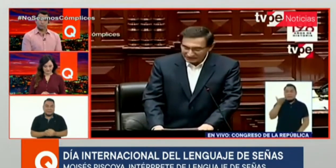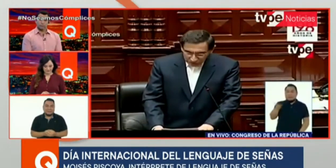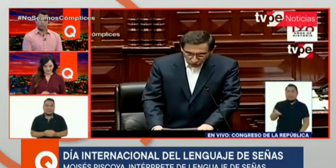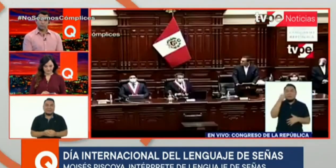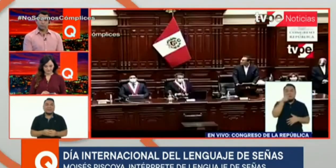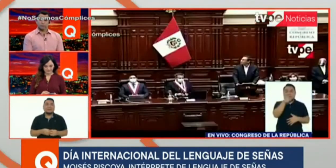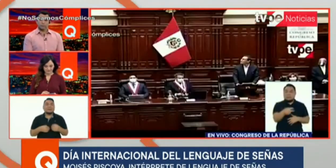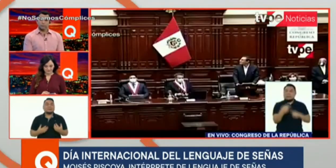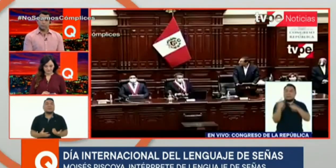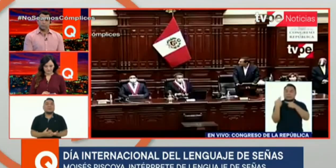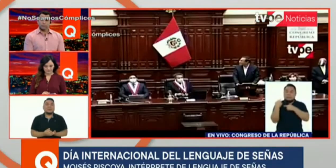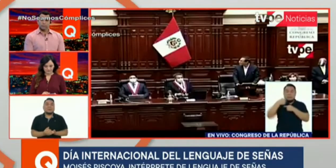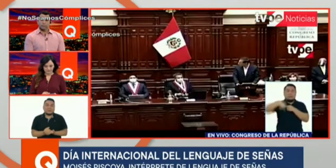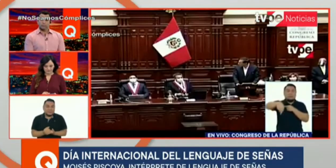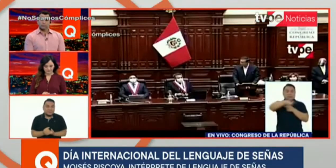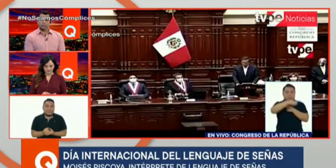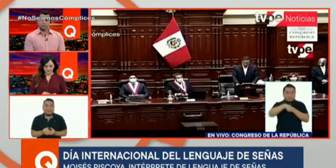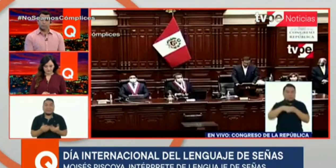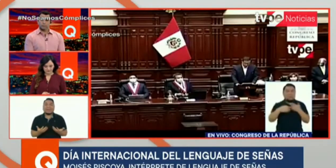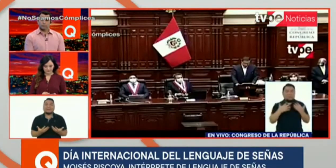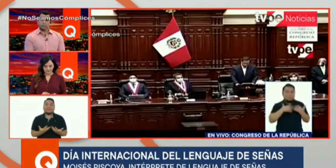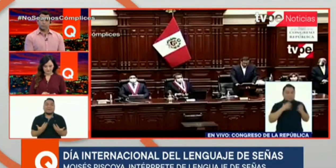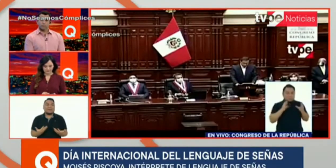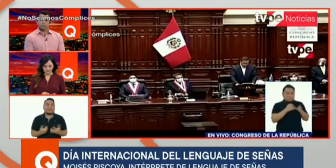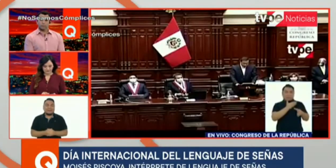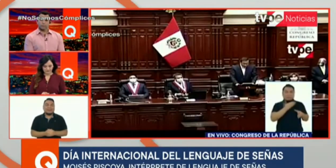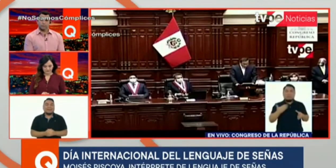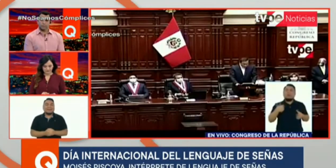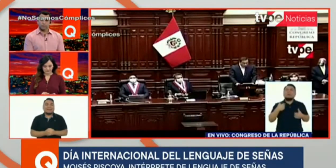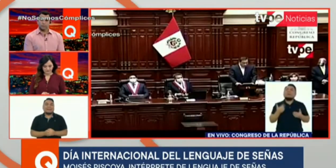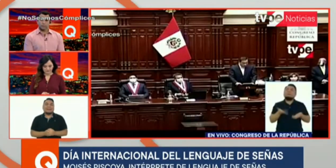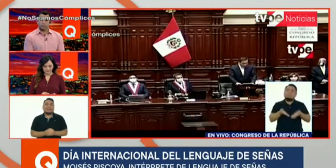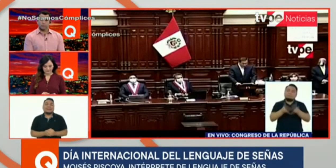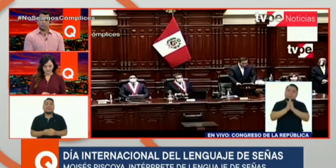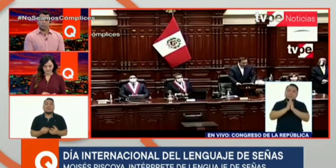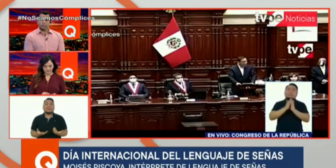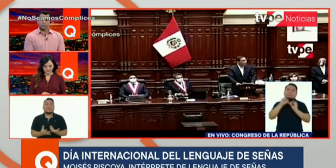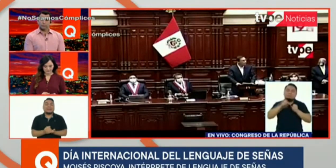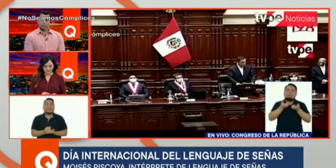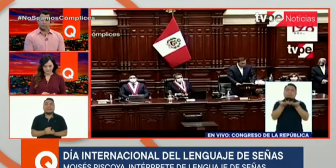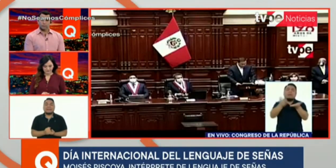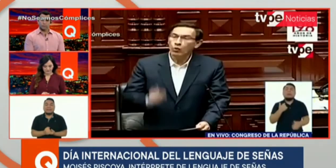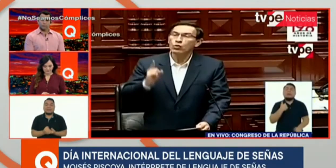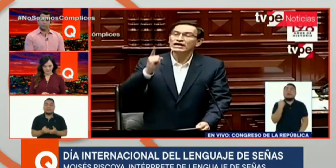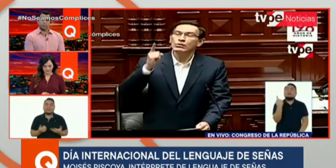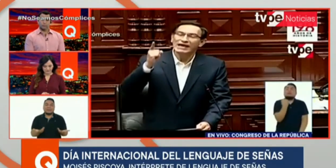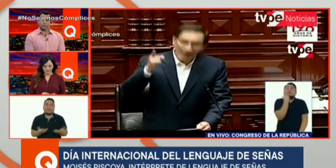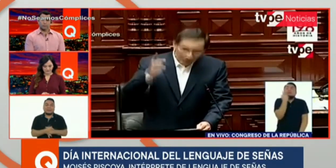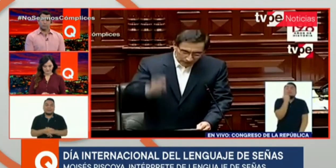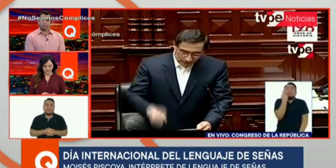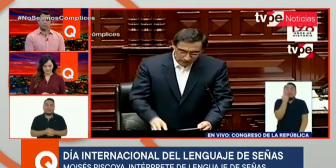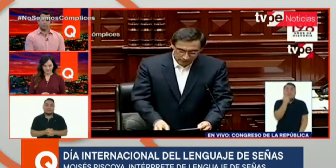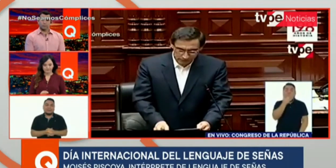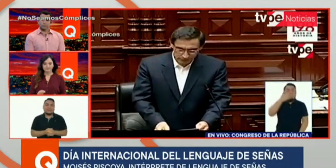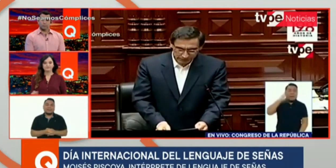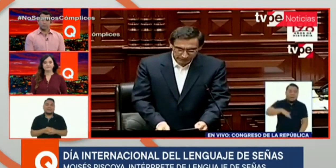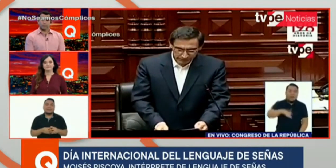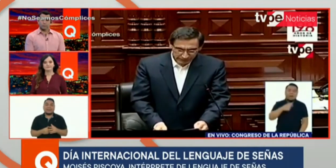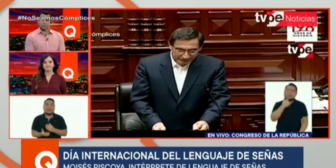¿no? Y me orgullese que pueda estar siendo parte del canal y dando la accesibilidad a la